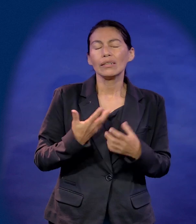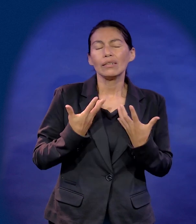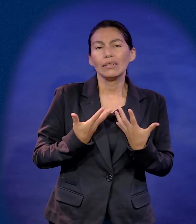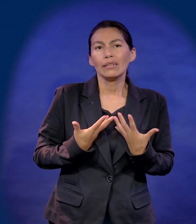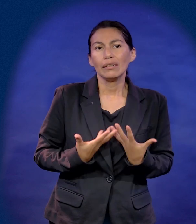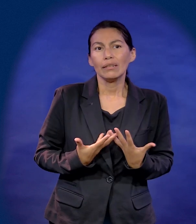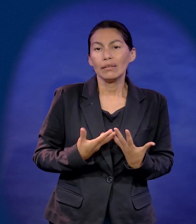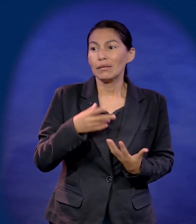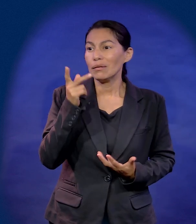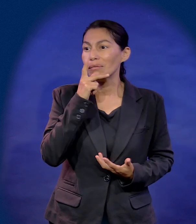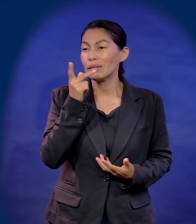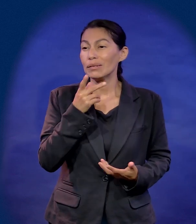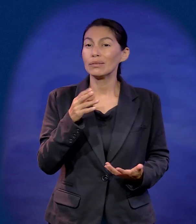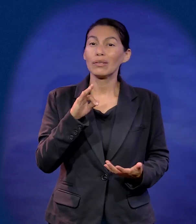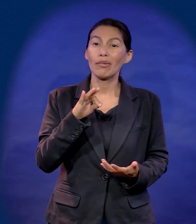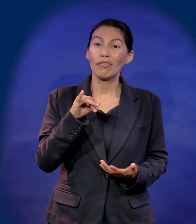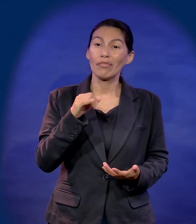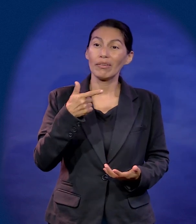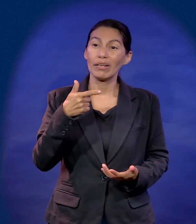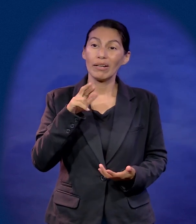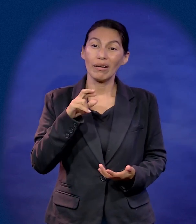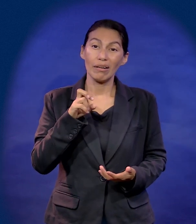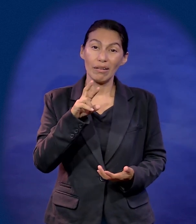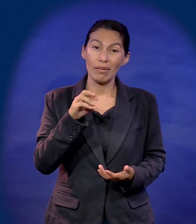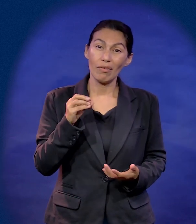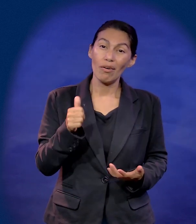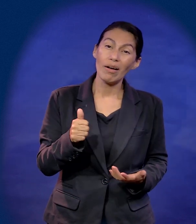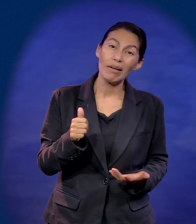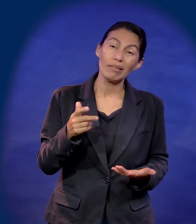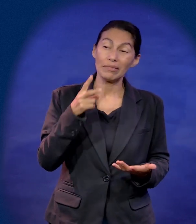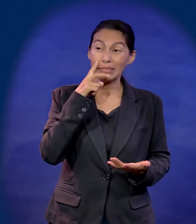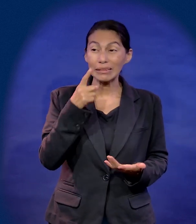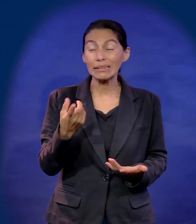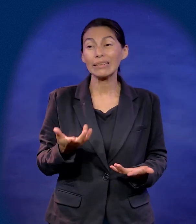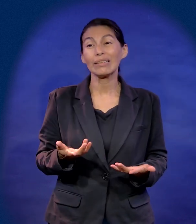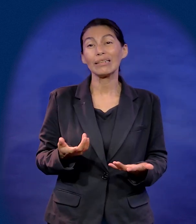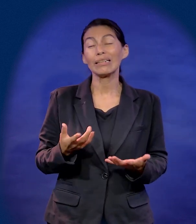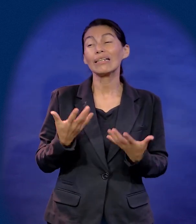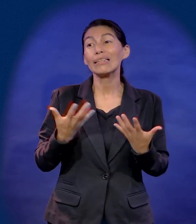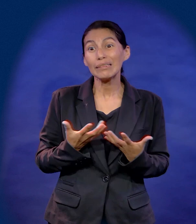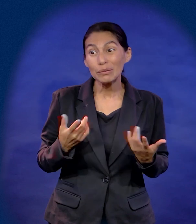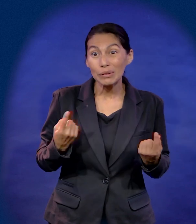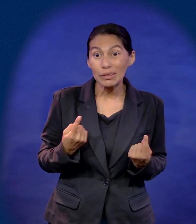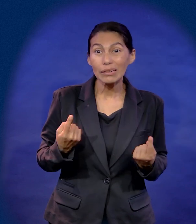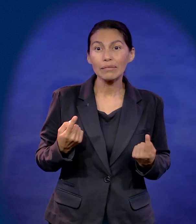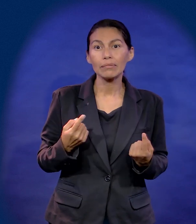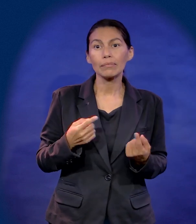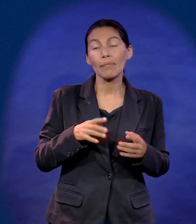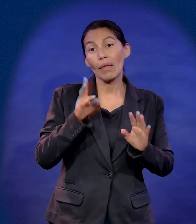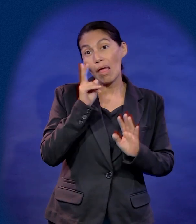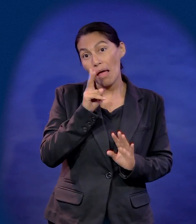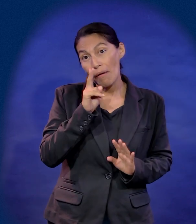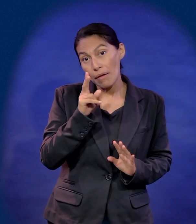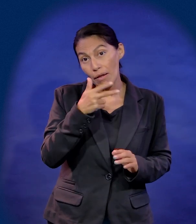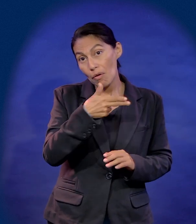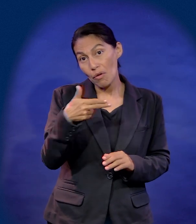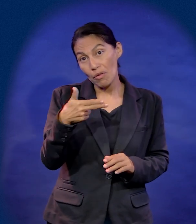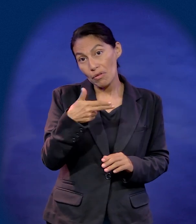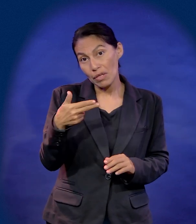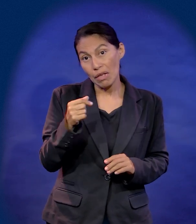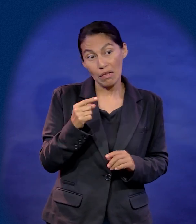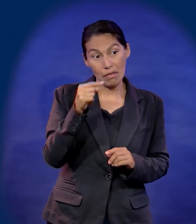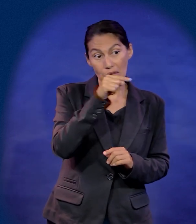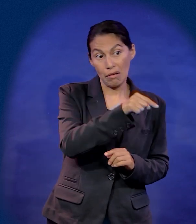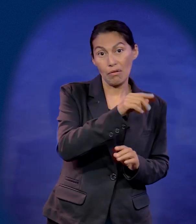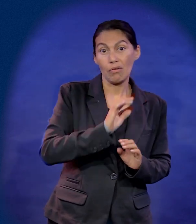mí. Yo le dije a mi presidente, Pastor Jaime Figueroa, Pastor, pasa esto, ¿qué hacemos? Mire, Pastor, me dice, pues lo que sigue